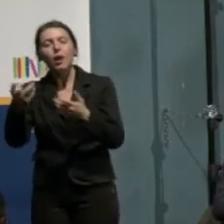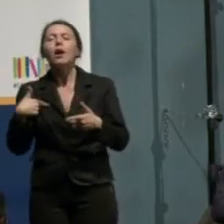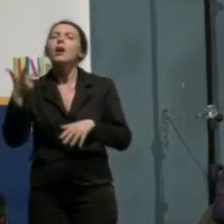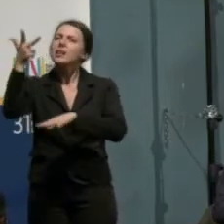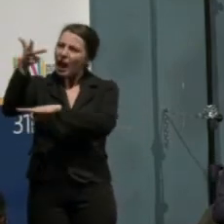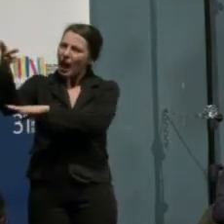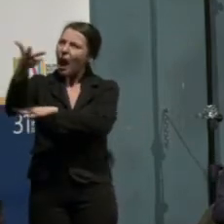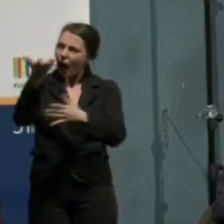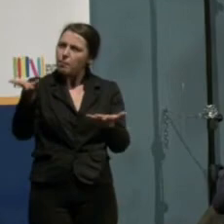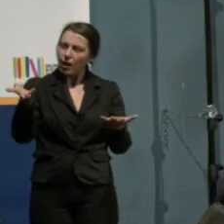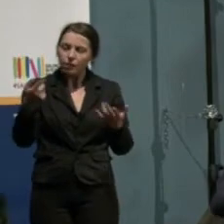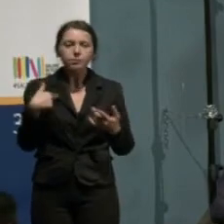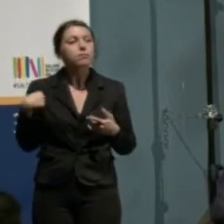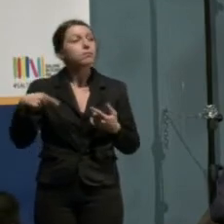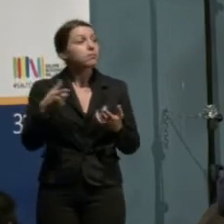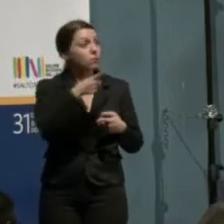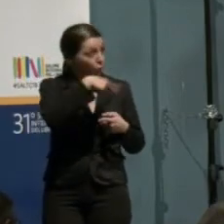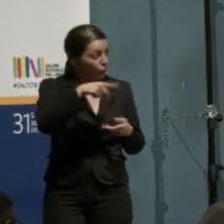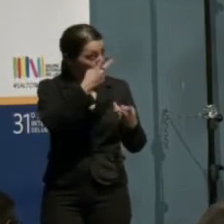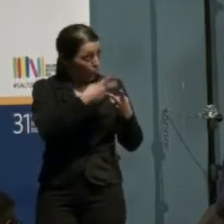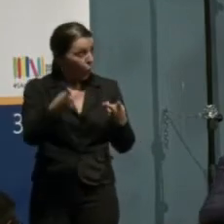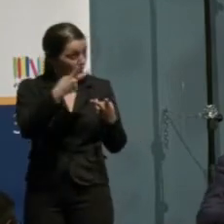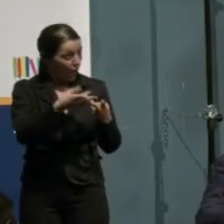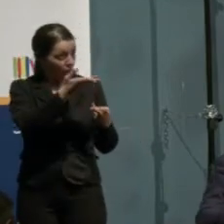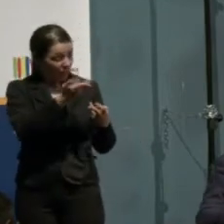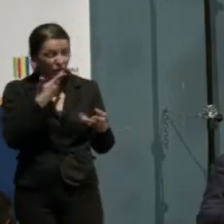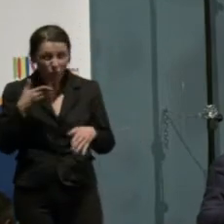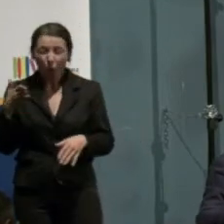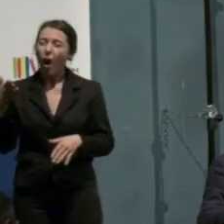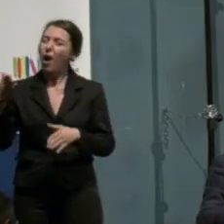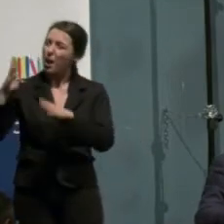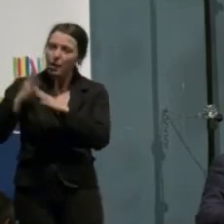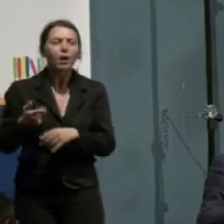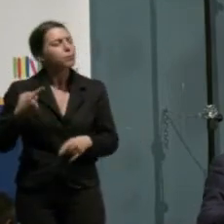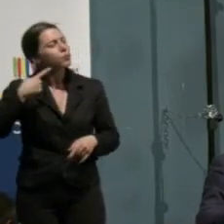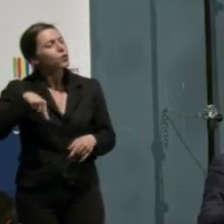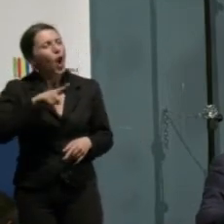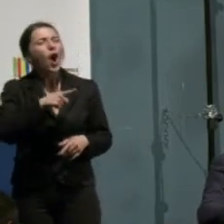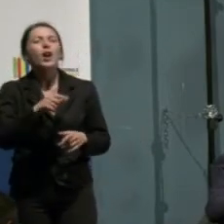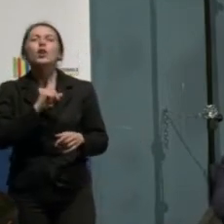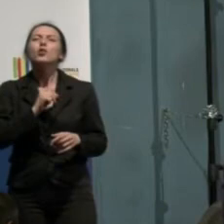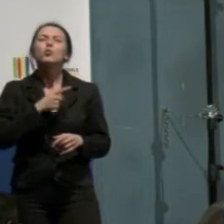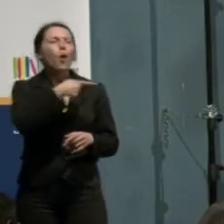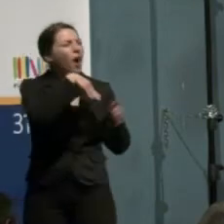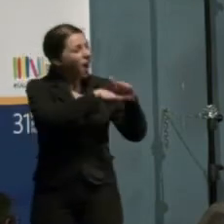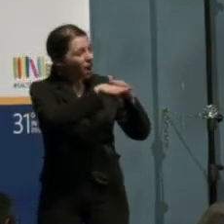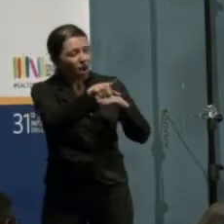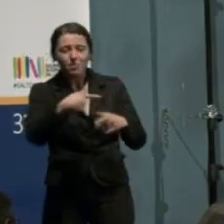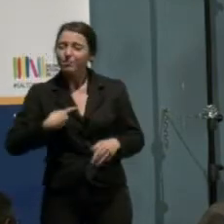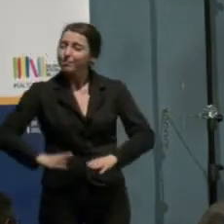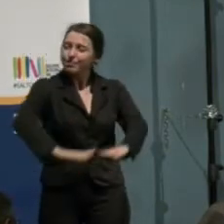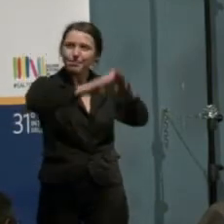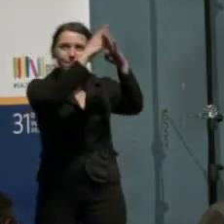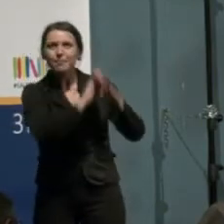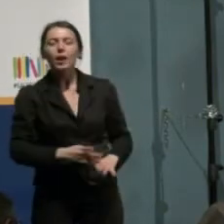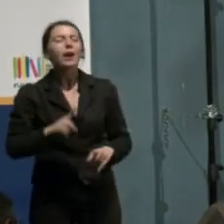dire anche in questo caso voi ci provate bene noi andremo a illuminare i covi dei casamonica fino alla conclusione perché nessuno deve essere lasciato